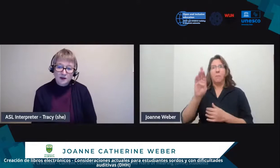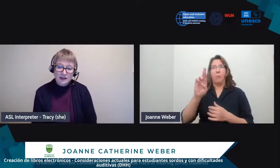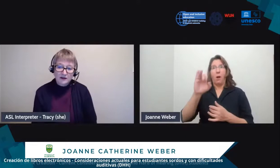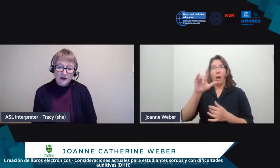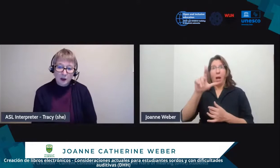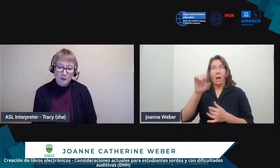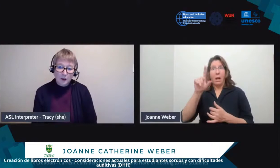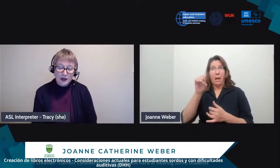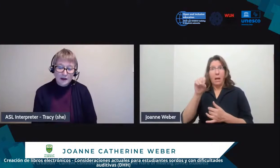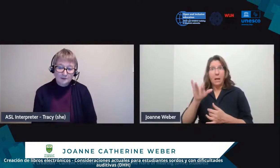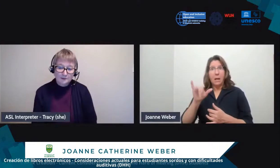Alberta,